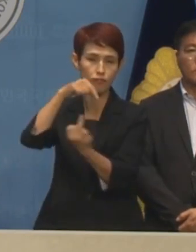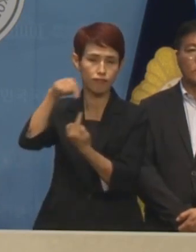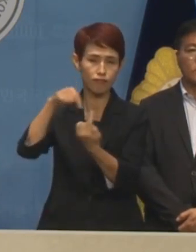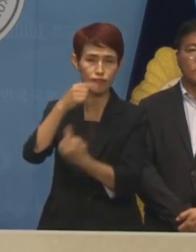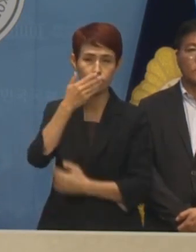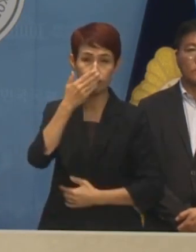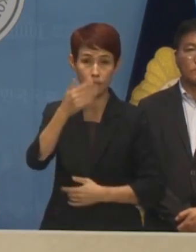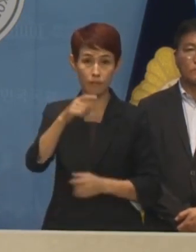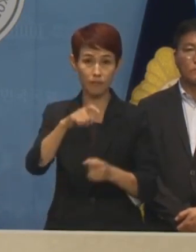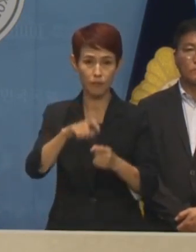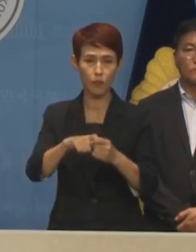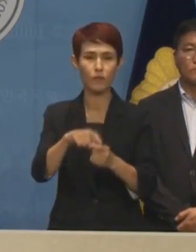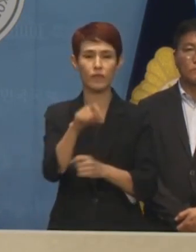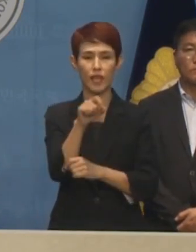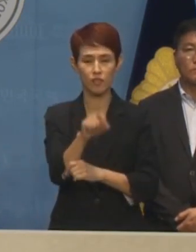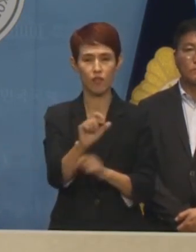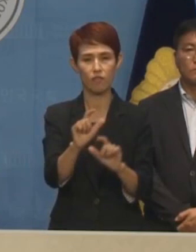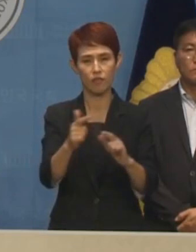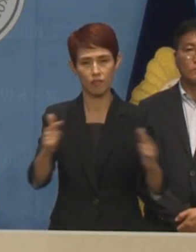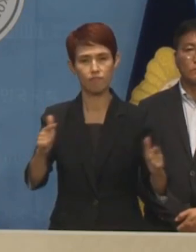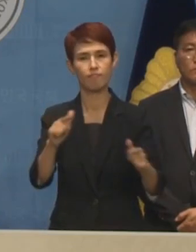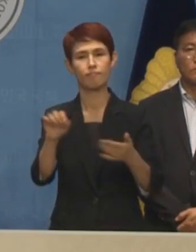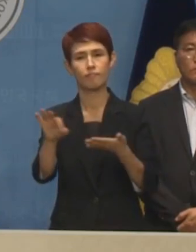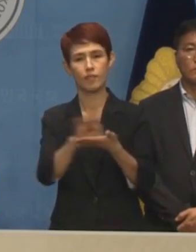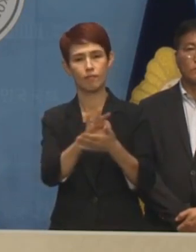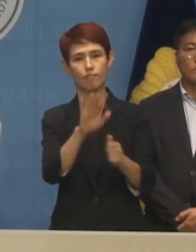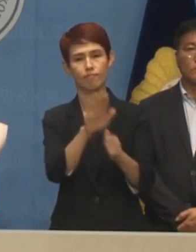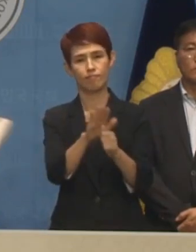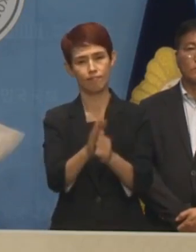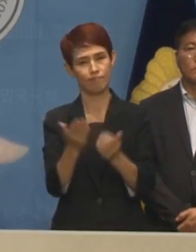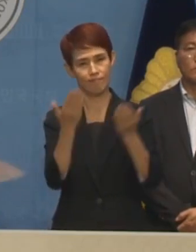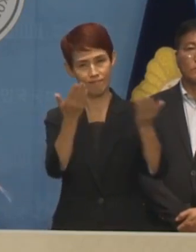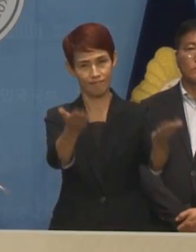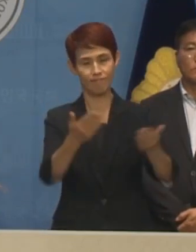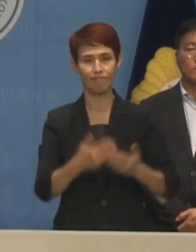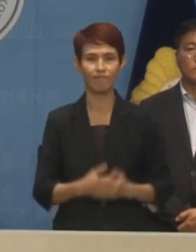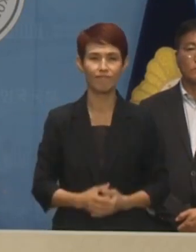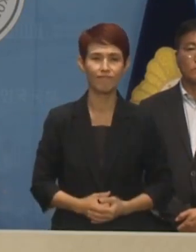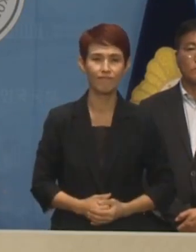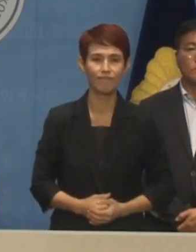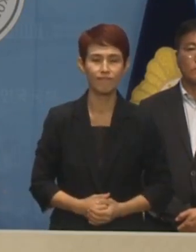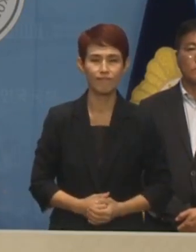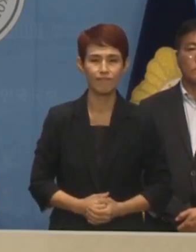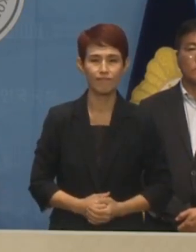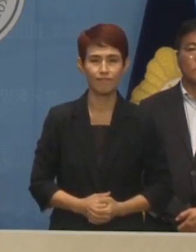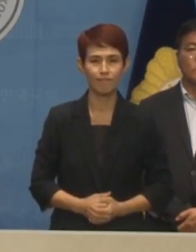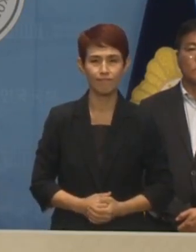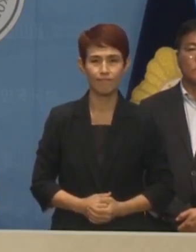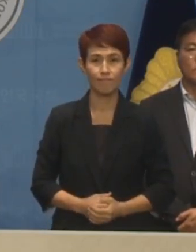있도록 행정적, 재정적 지원을 아끼지 않겠습니다.